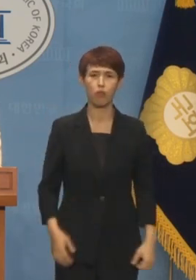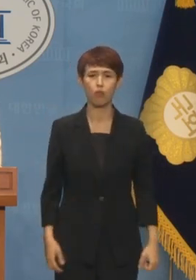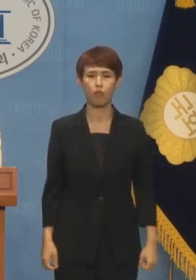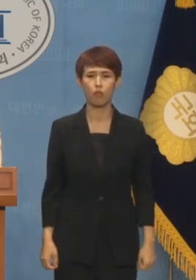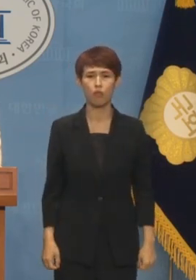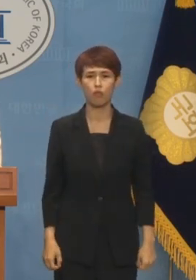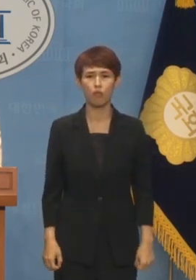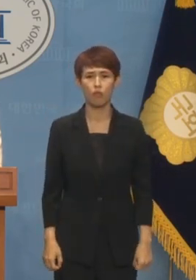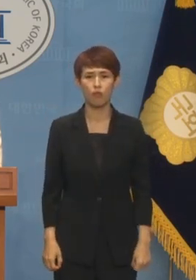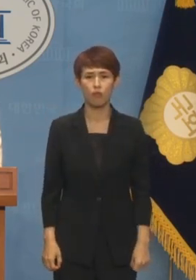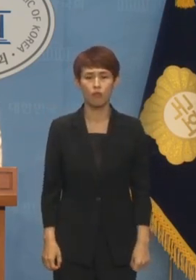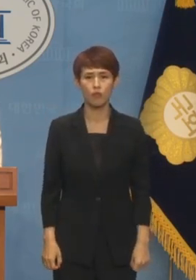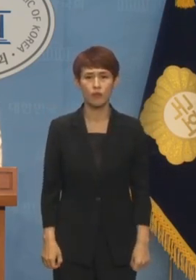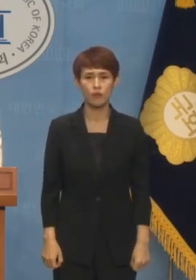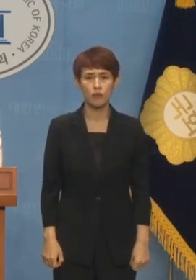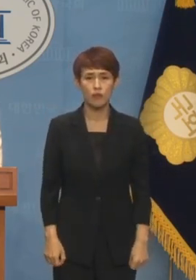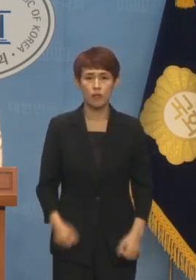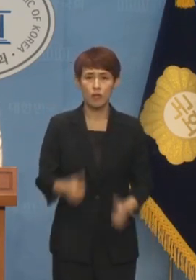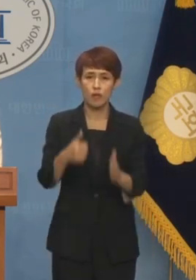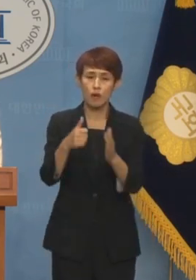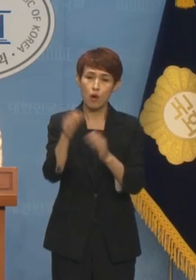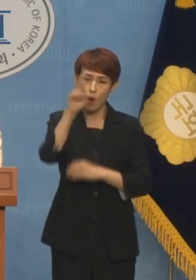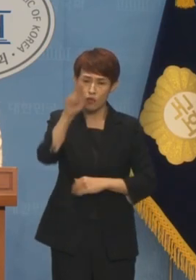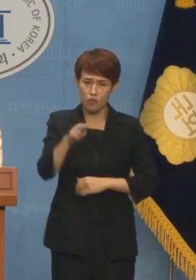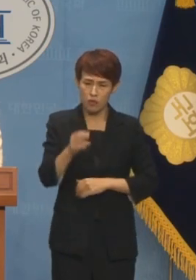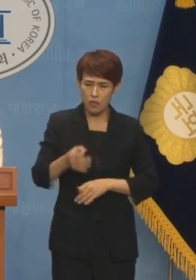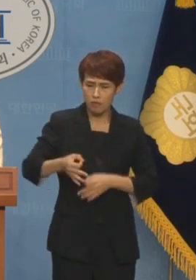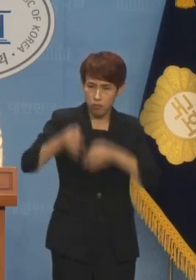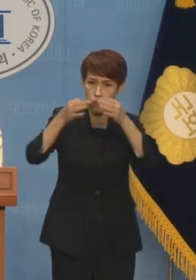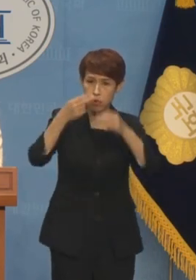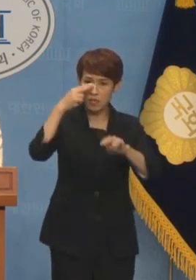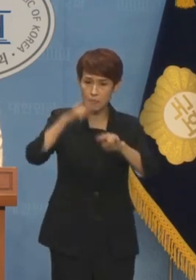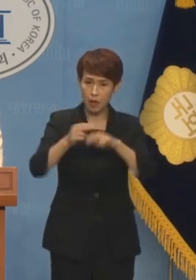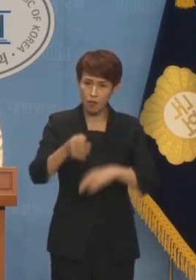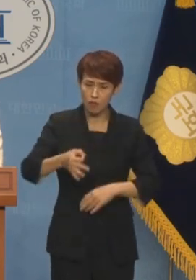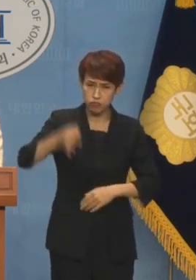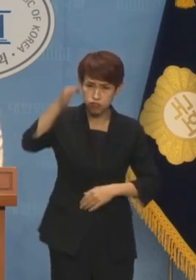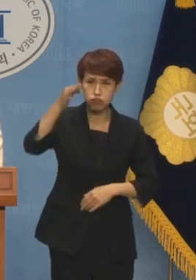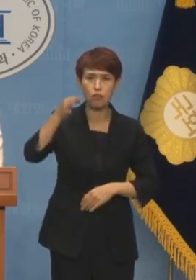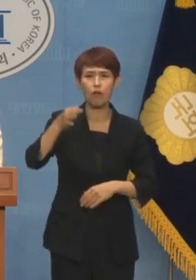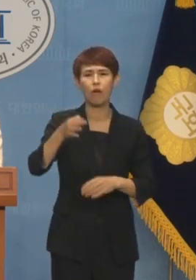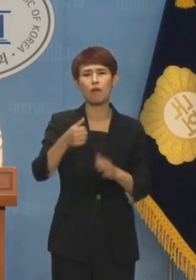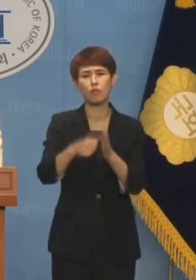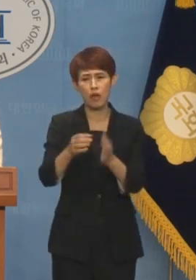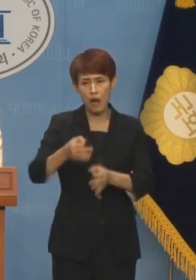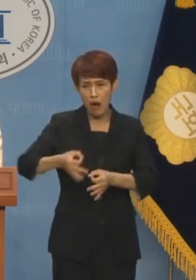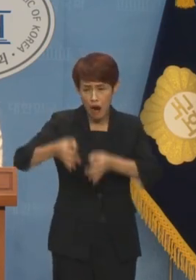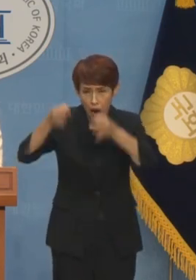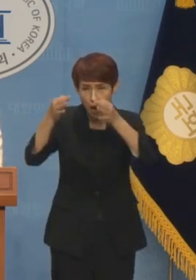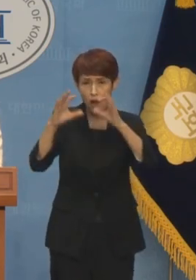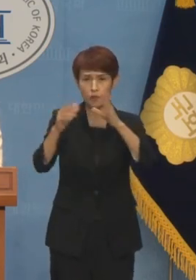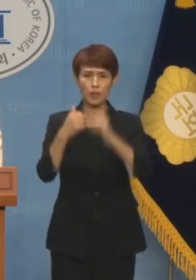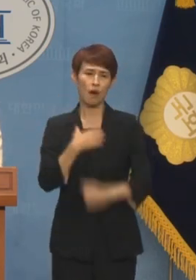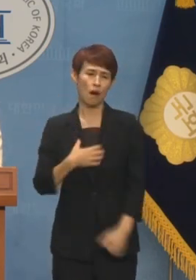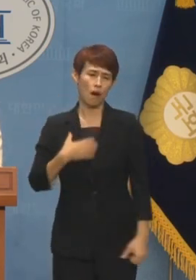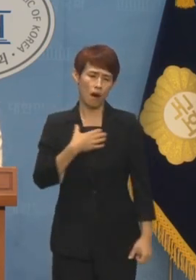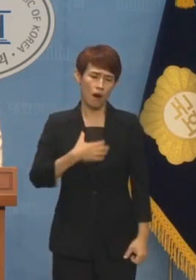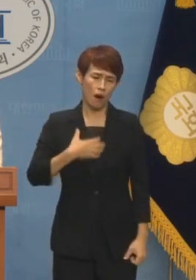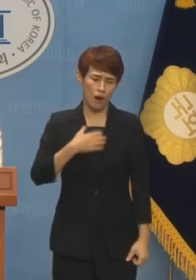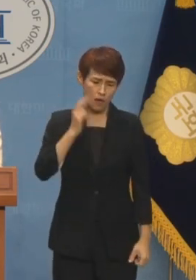마이너스입니다. 치솟는 환율과 유가, 수입 물가에 국민 고통은